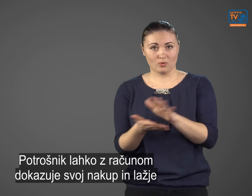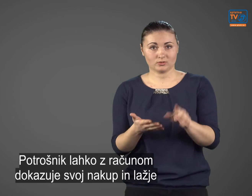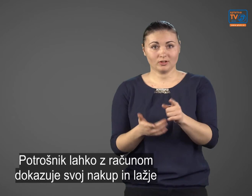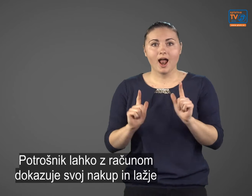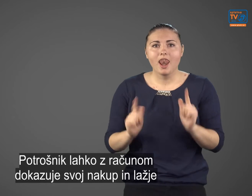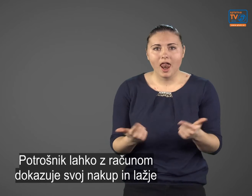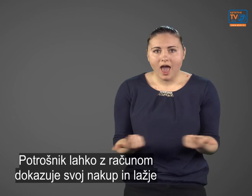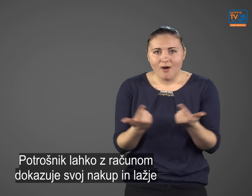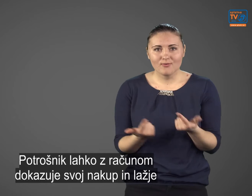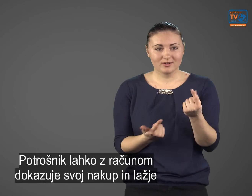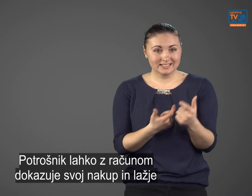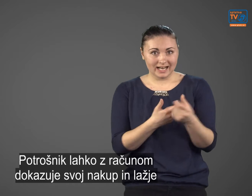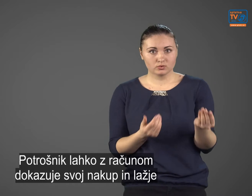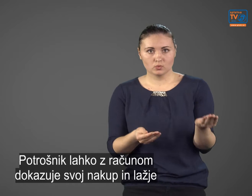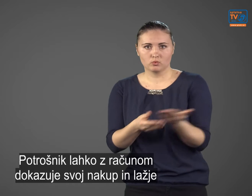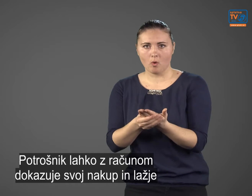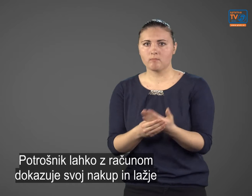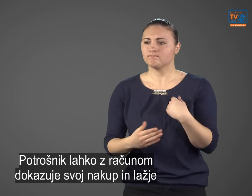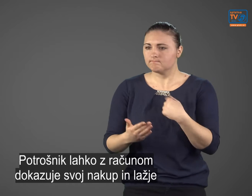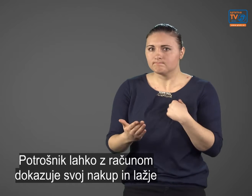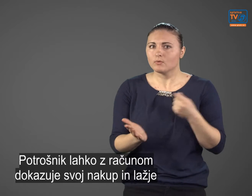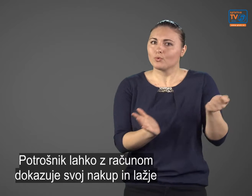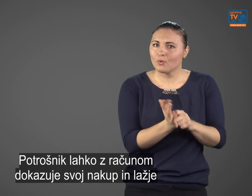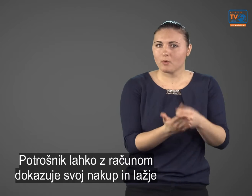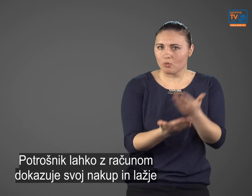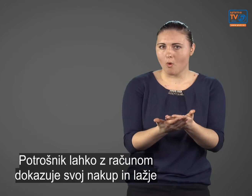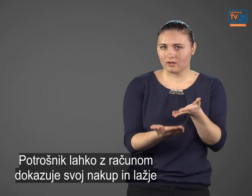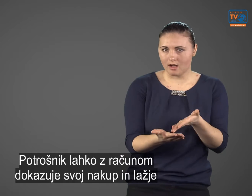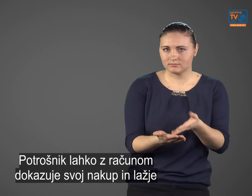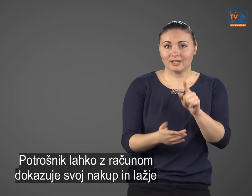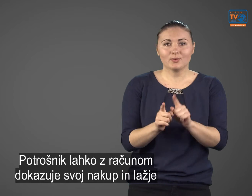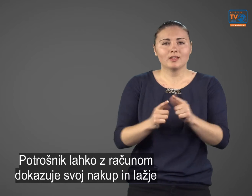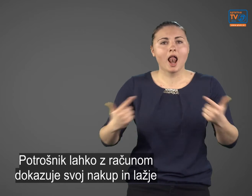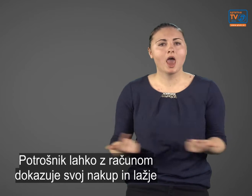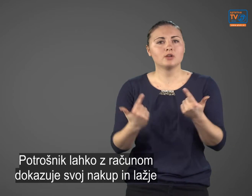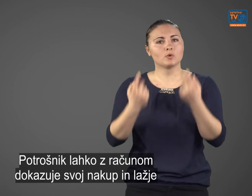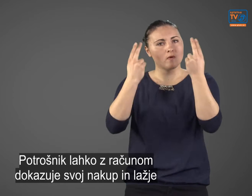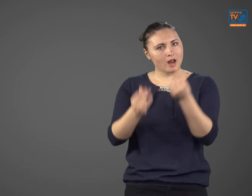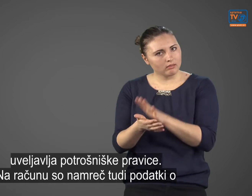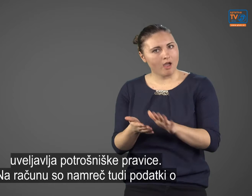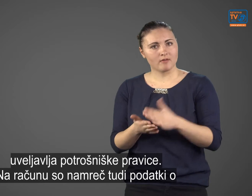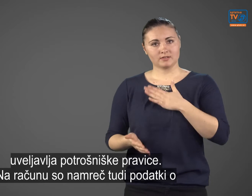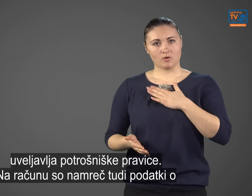Potrošnik lahko z računom dokazuje svoj nakup in lažje uveljavlja svoje potrošniške pravice.